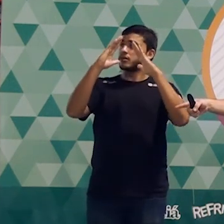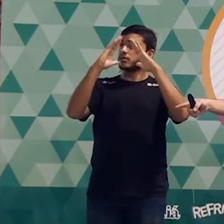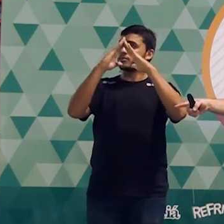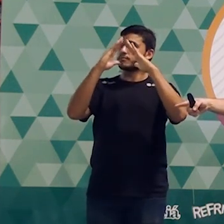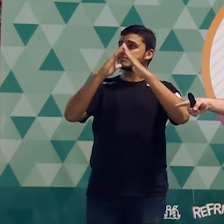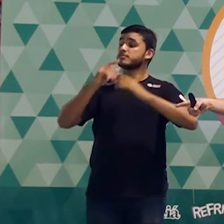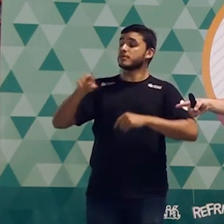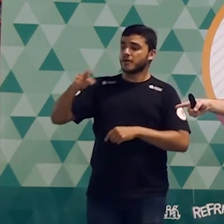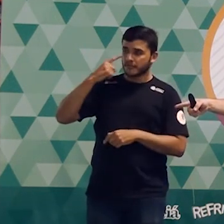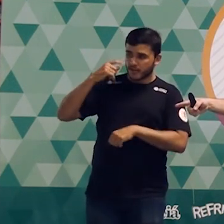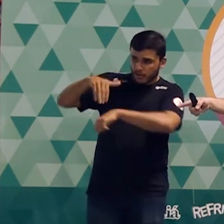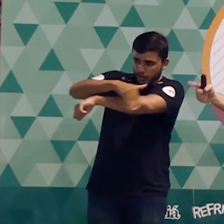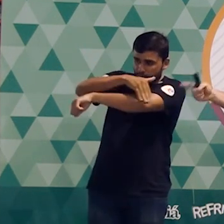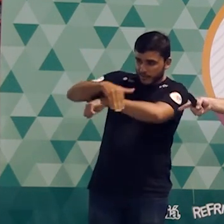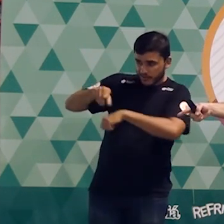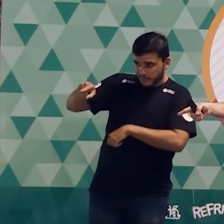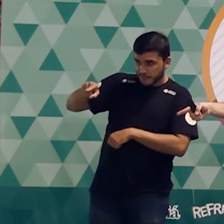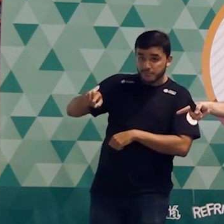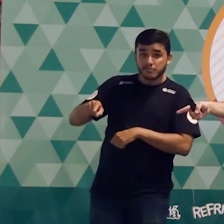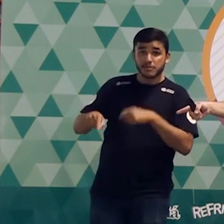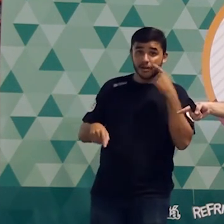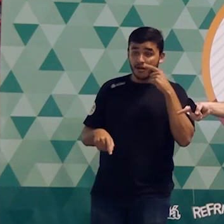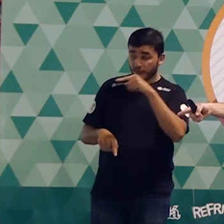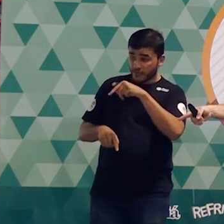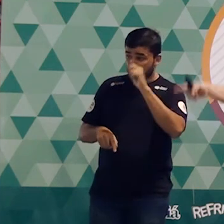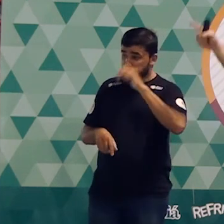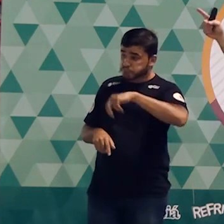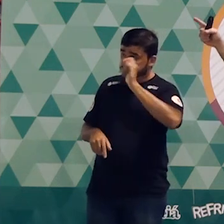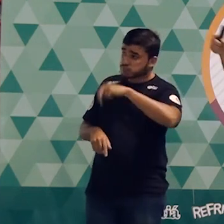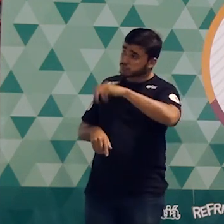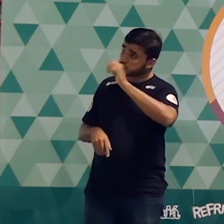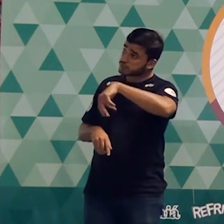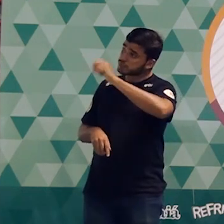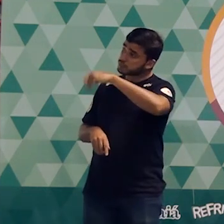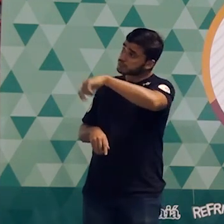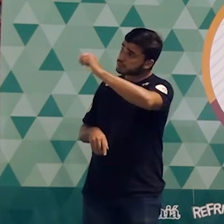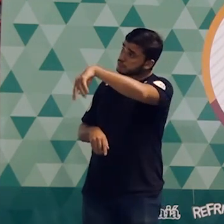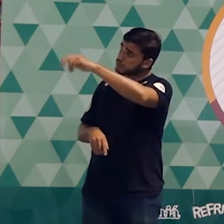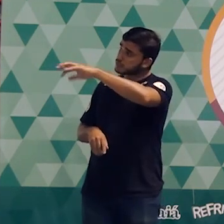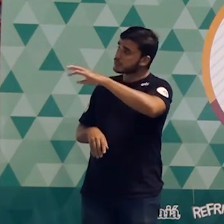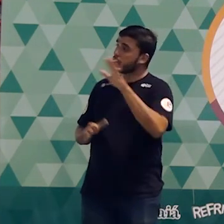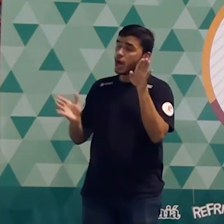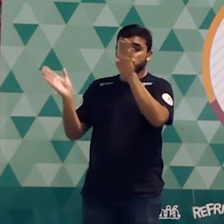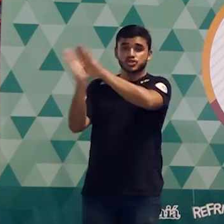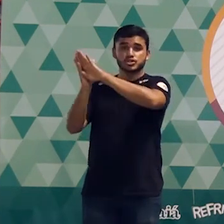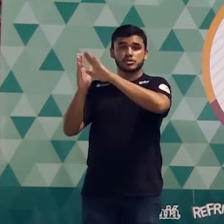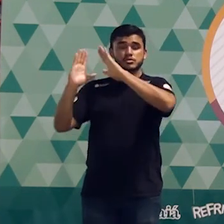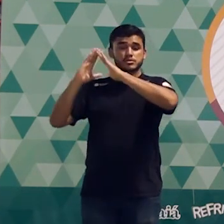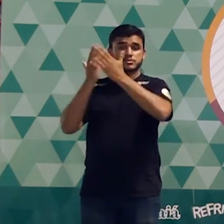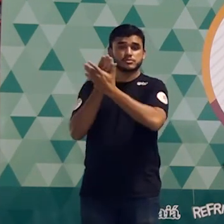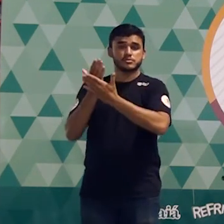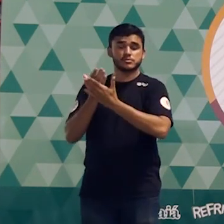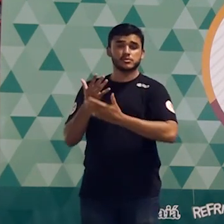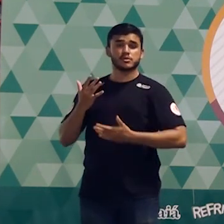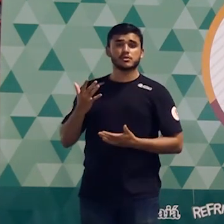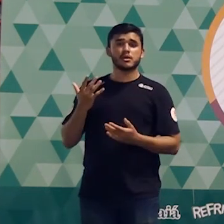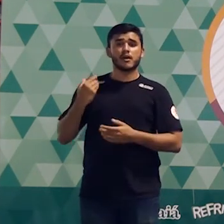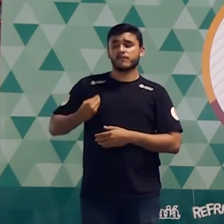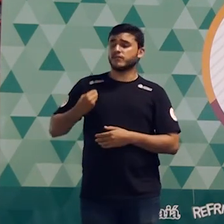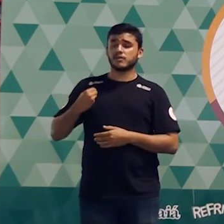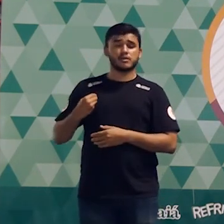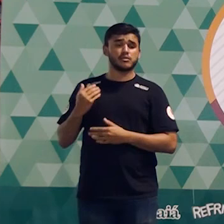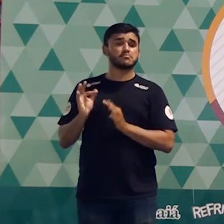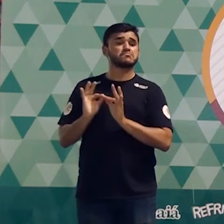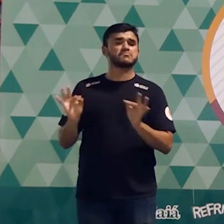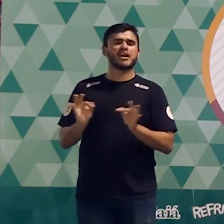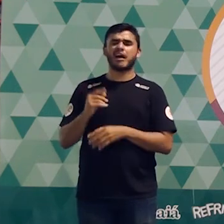Chama estrada. Você bota o pé lá, vai com seus irmãos andando, que você chega na escola do mesmo jeito. A vida é mais simples, entendeu?